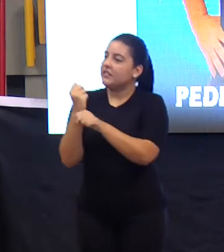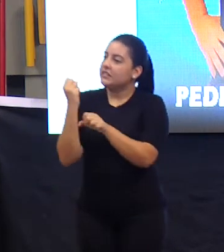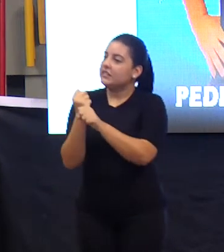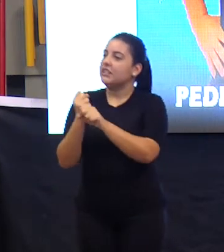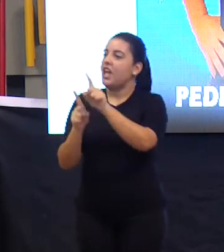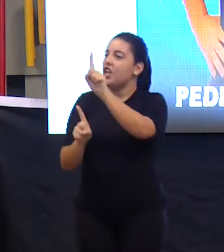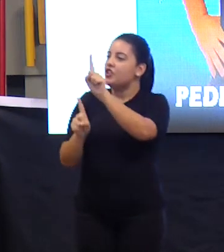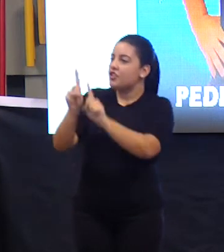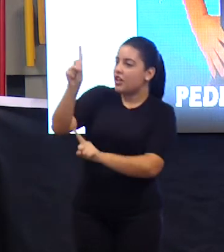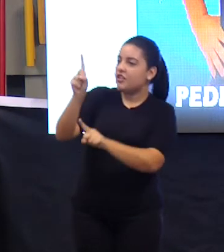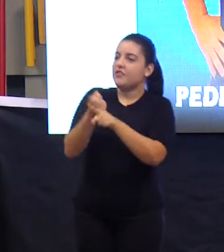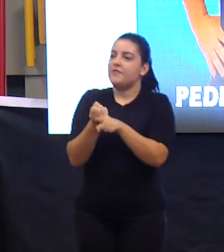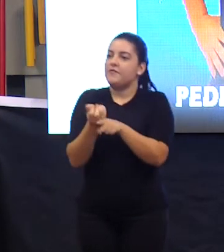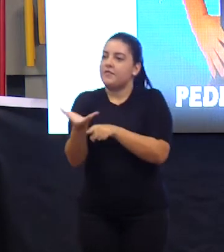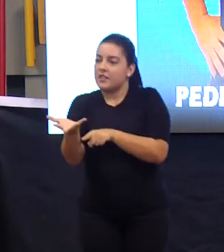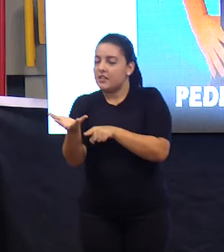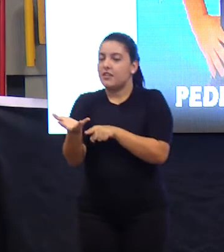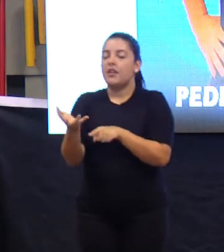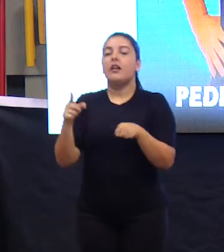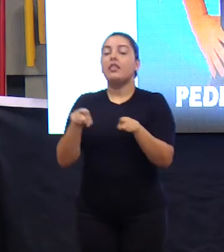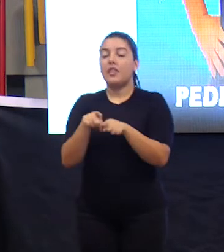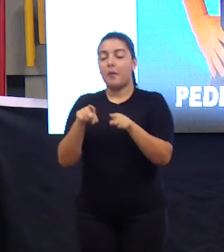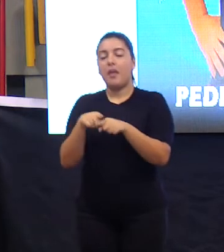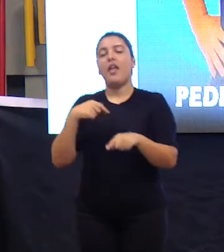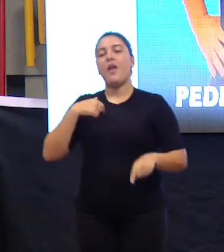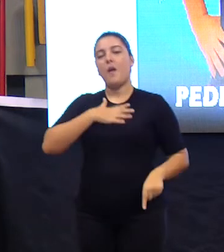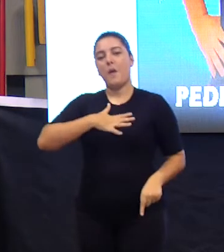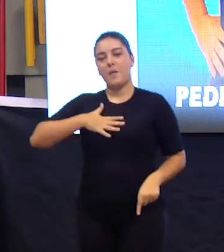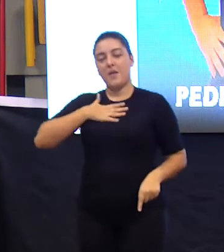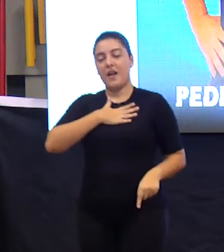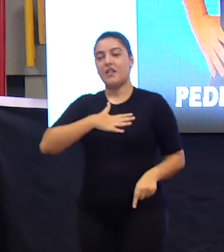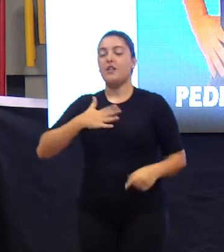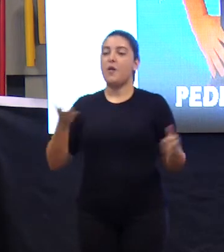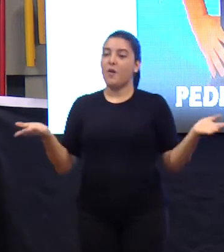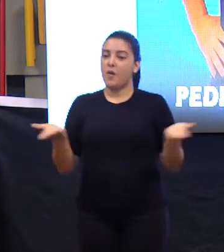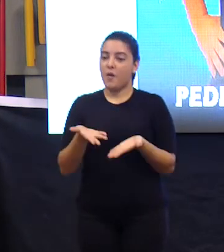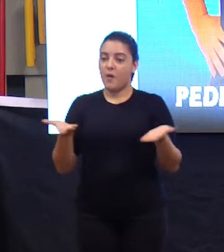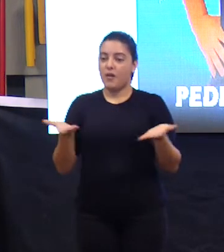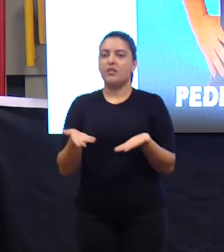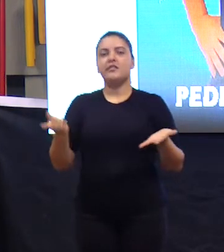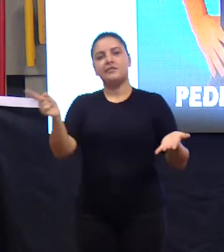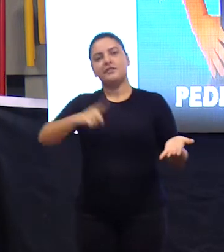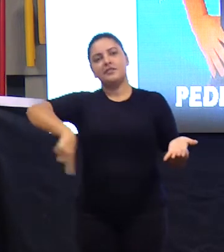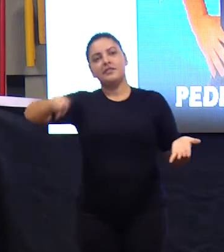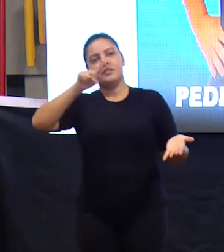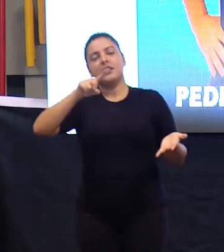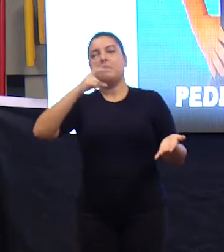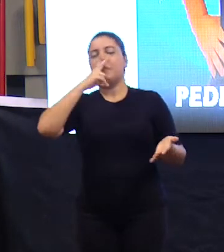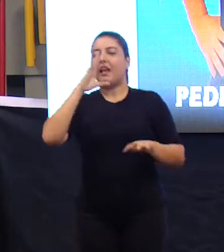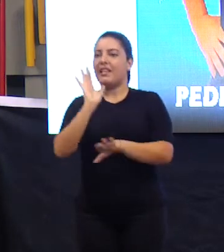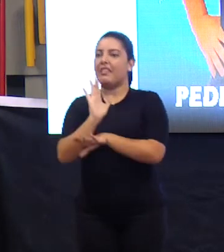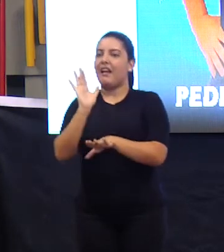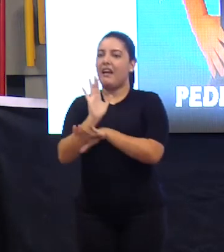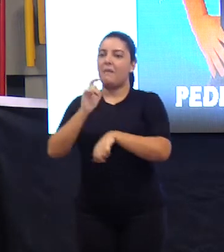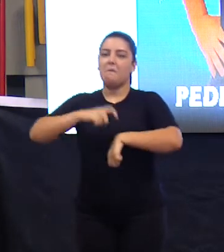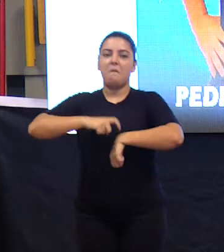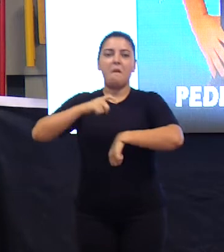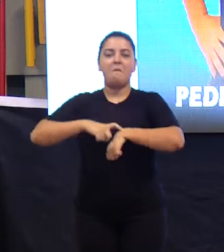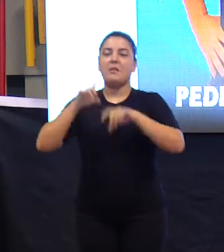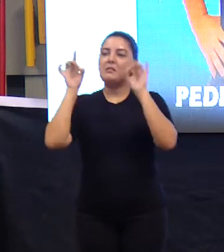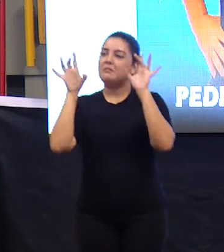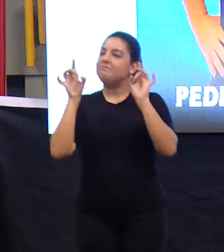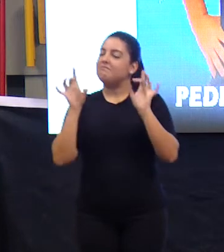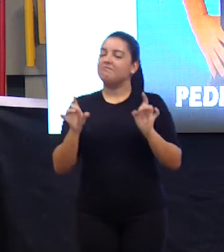estatística, física, e tenho o prazer enorme de estar aqui com vocês nessa tarde para a gente trabalhar um